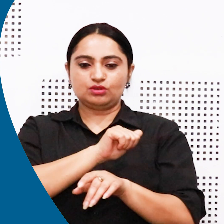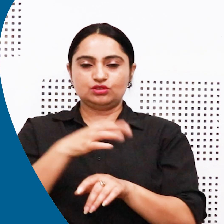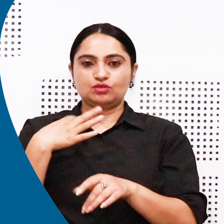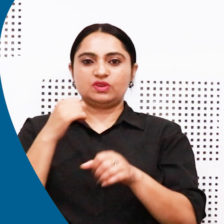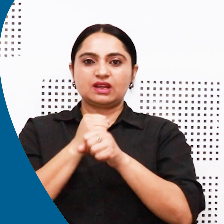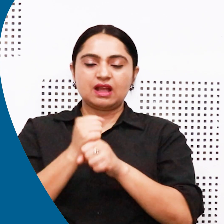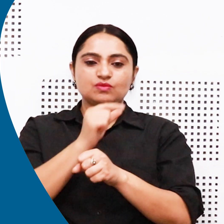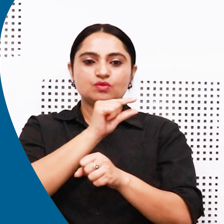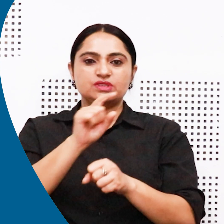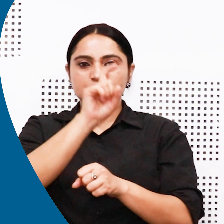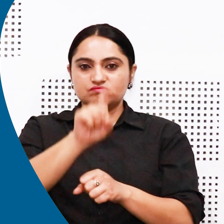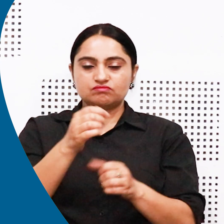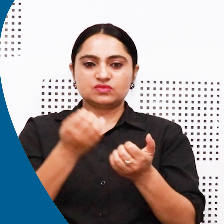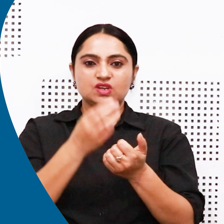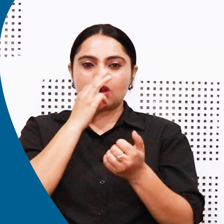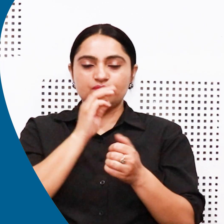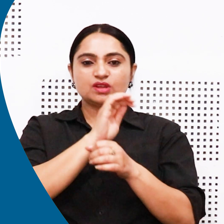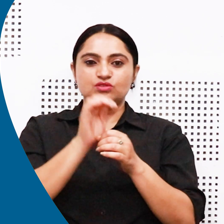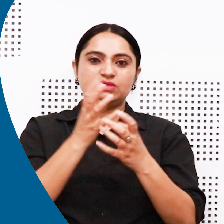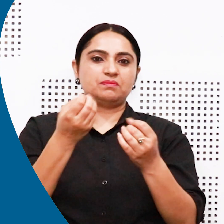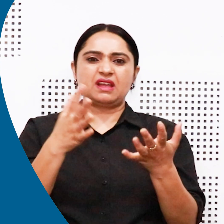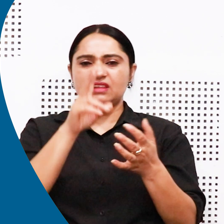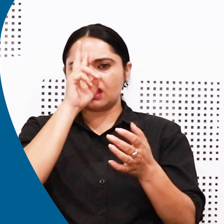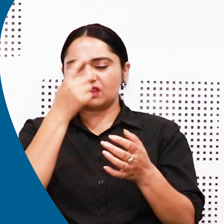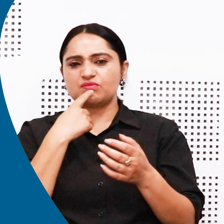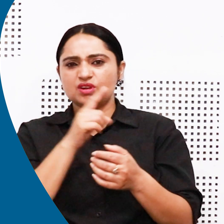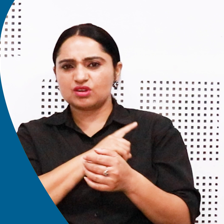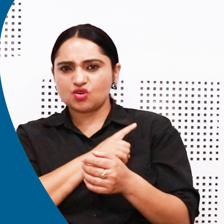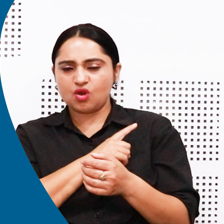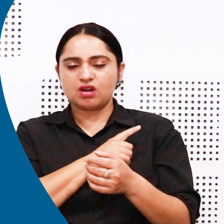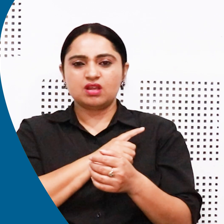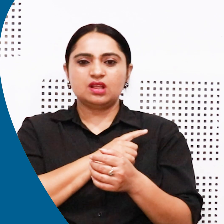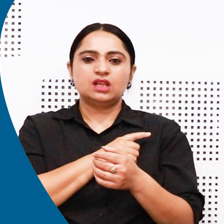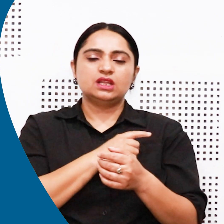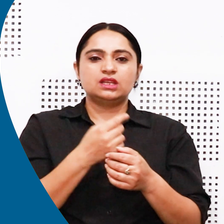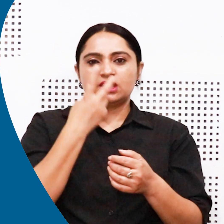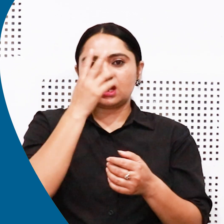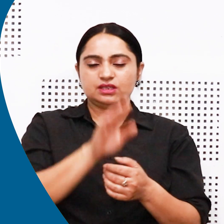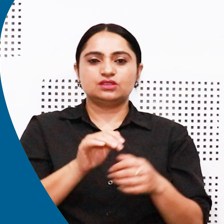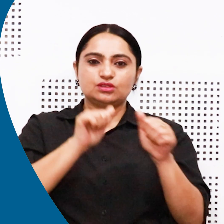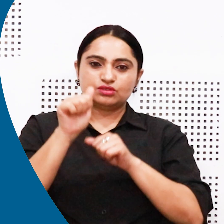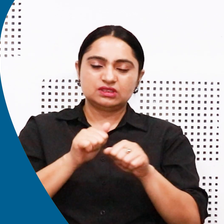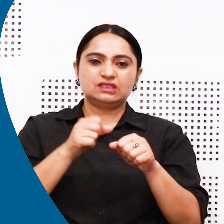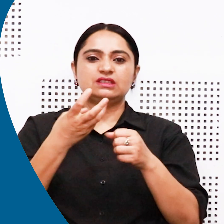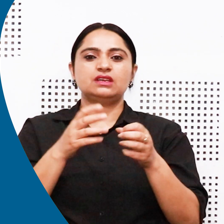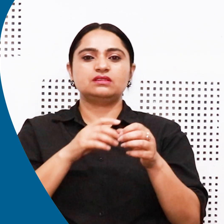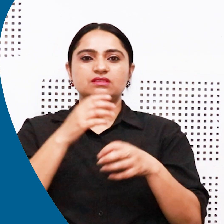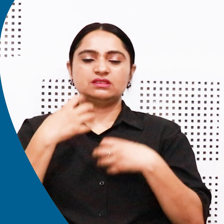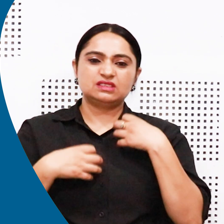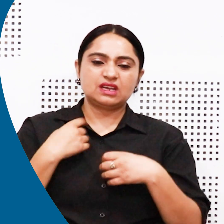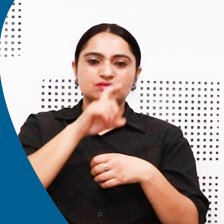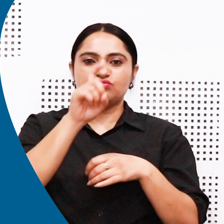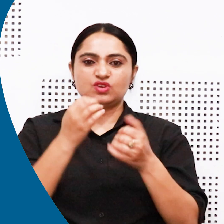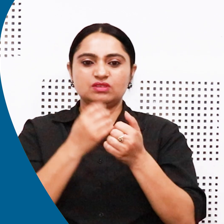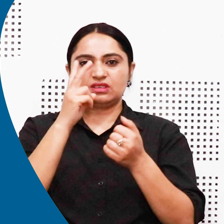जनप्रतिनिधिको काम कारबाहीमा प्रश्न गरेमा सुविधा पाइँदैन कि भन्ने डर चिन्ता देखिन्छ। जति धेरै जिज्ञासा र प्रश्न राखिन्छ उति